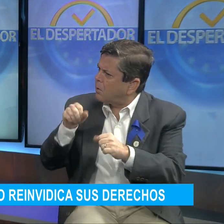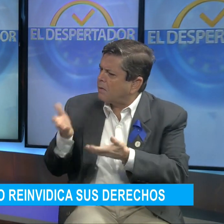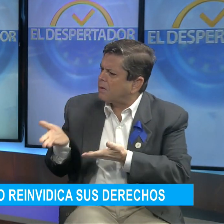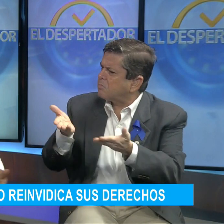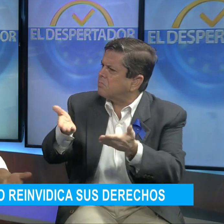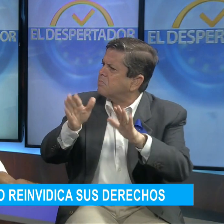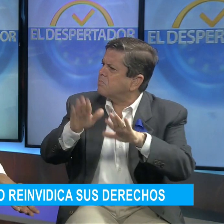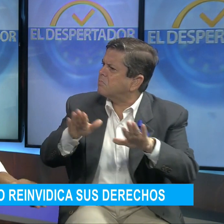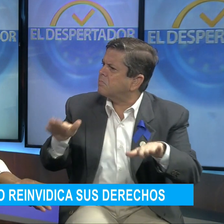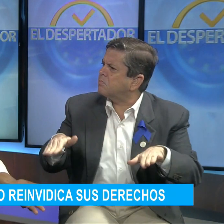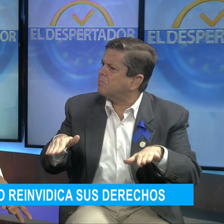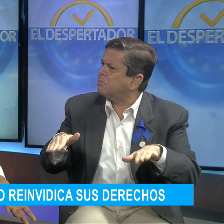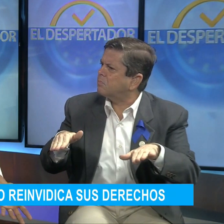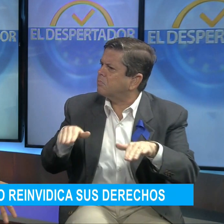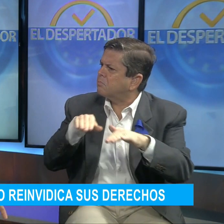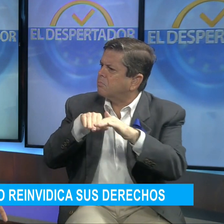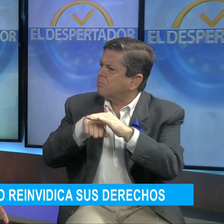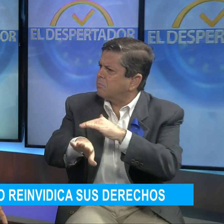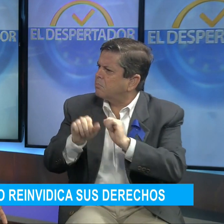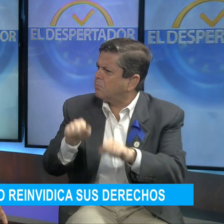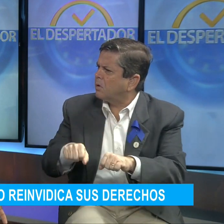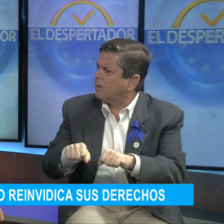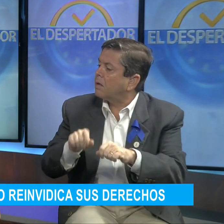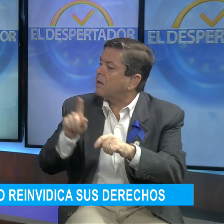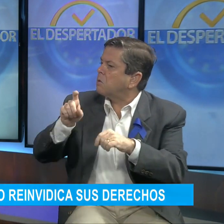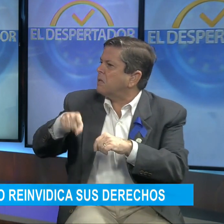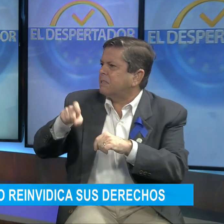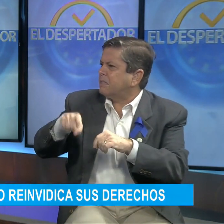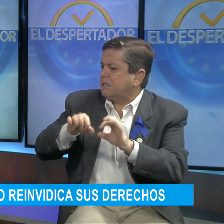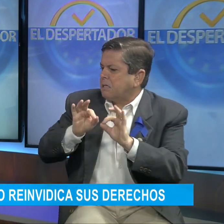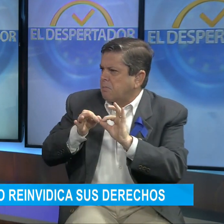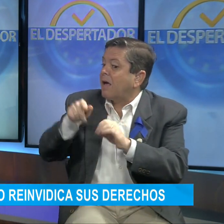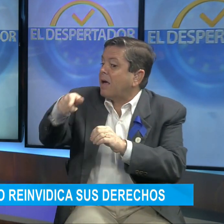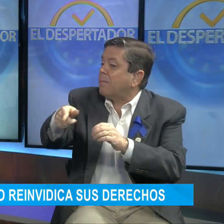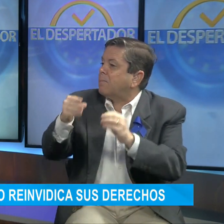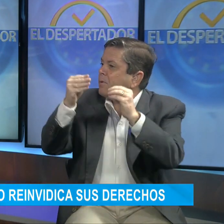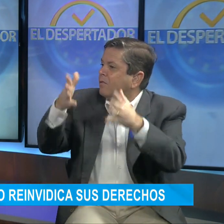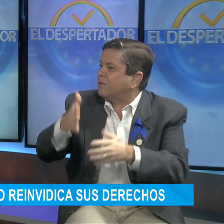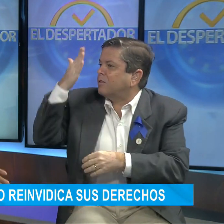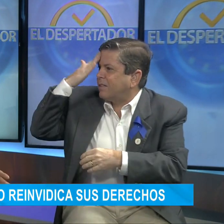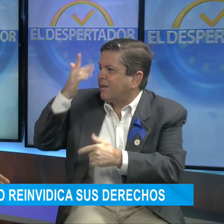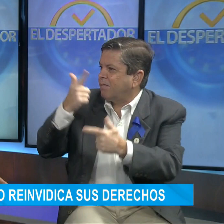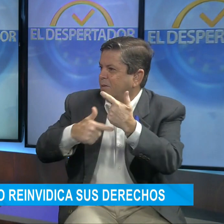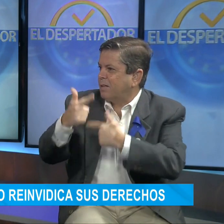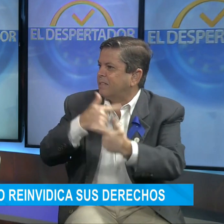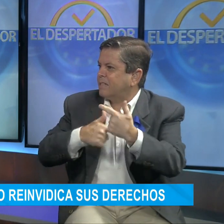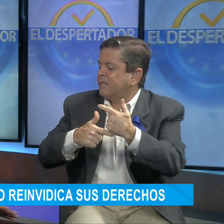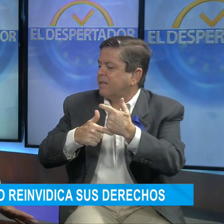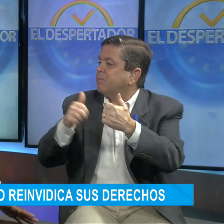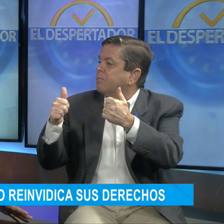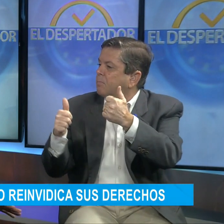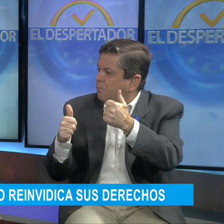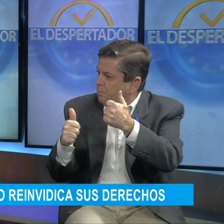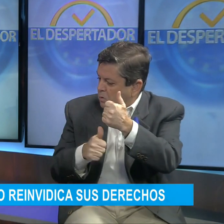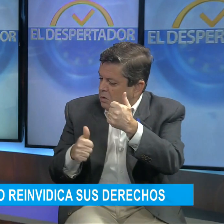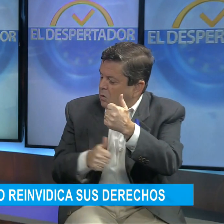los padres llevan a los niños a las escuelas. Eso es lo más importante. Que en esta escuela de sordos no necesitan intérpretes,